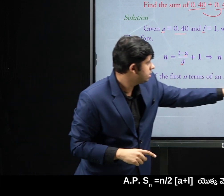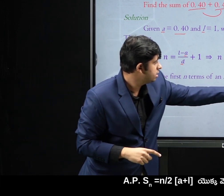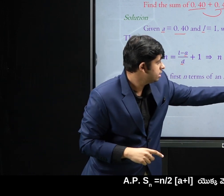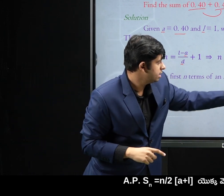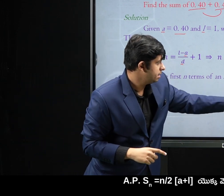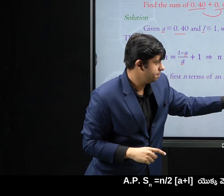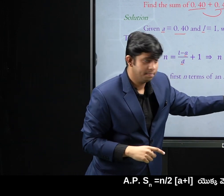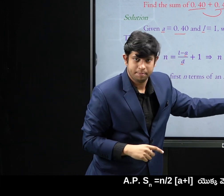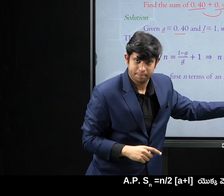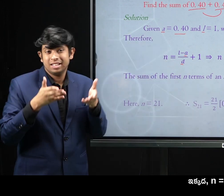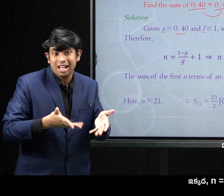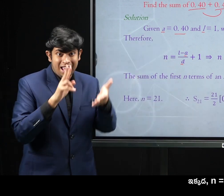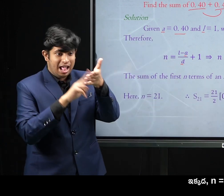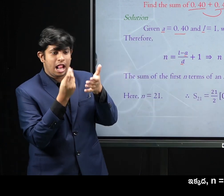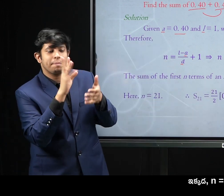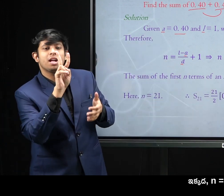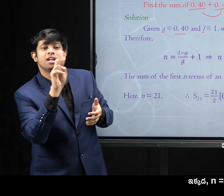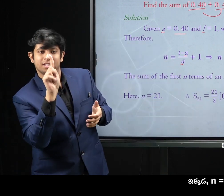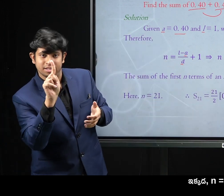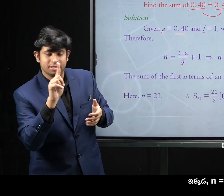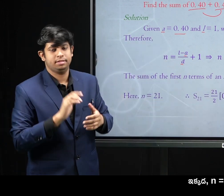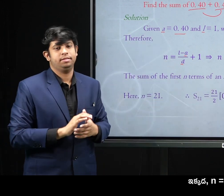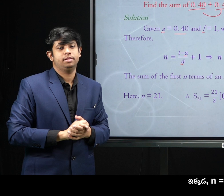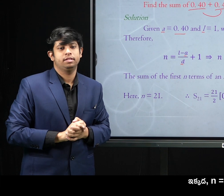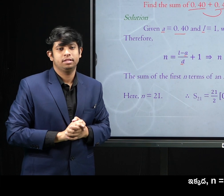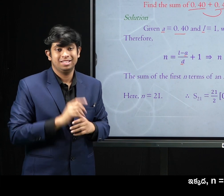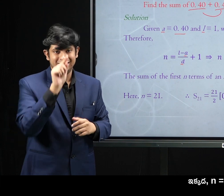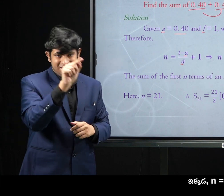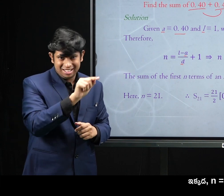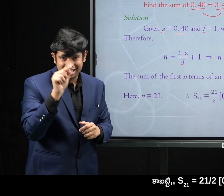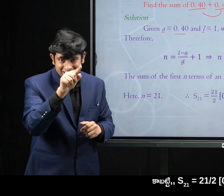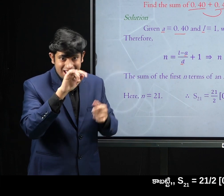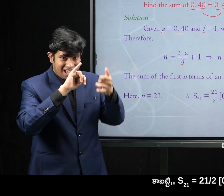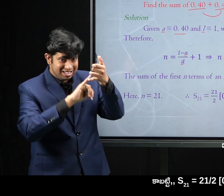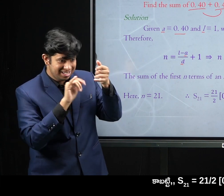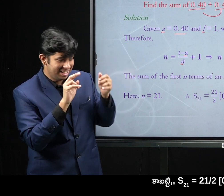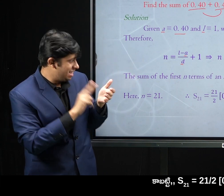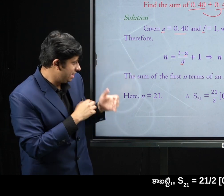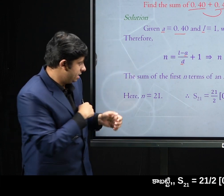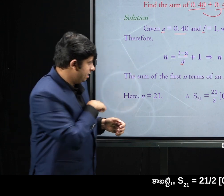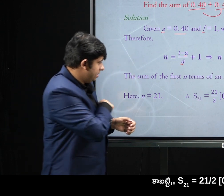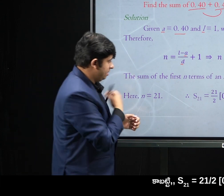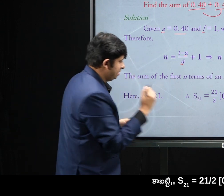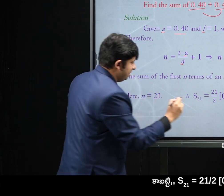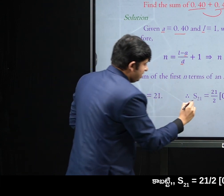మొత్తం. ఇక్కడ n ఈజ్ ఈక్వల్ టు 21, కాబట్టి S21 ఈజ్ ఈక్వల్